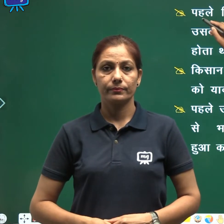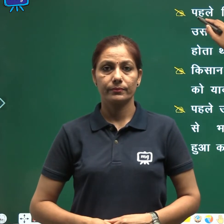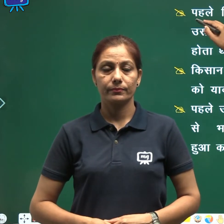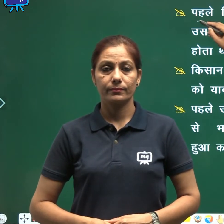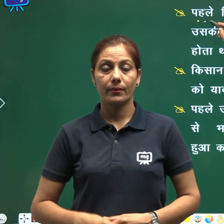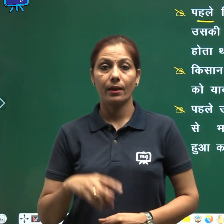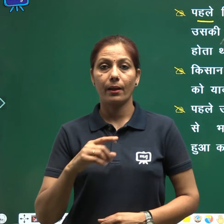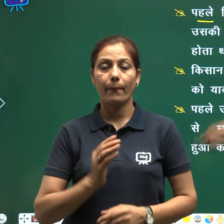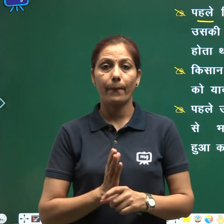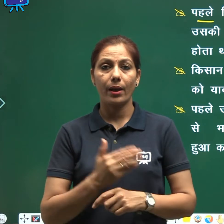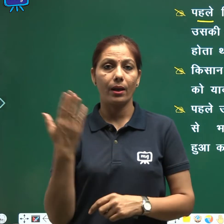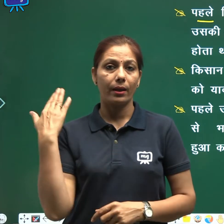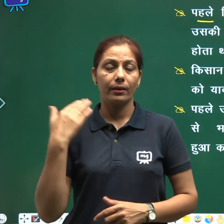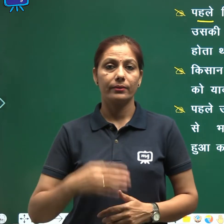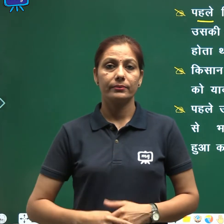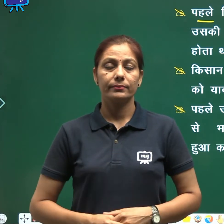पहले